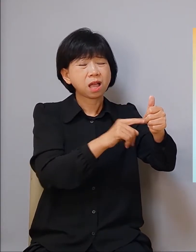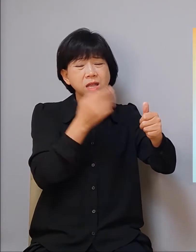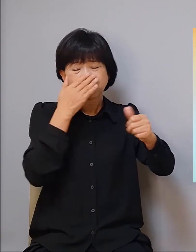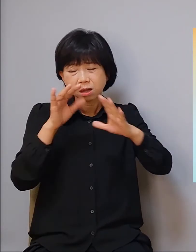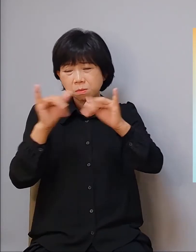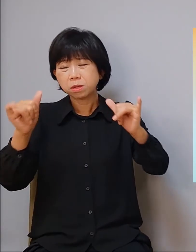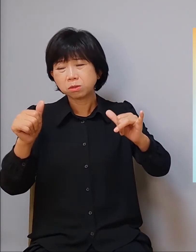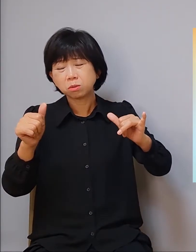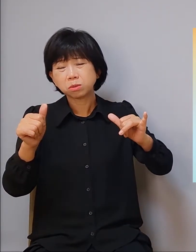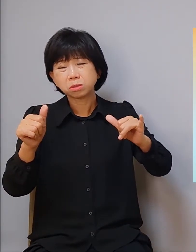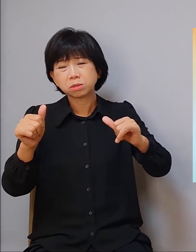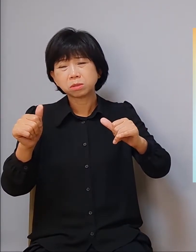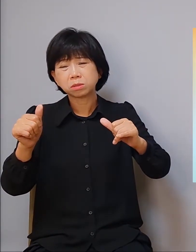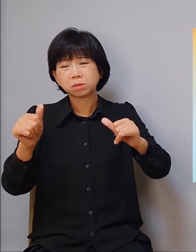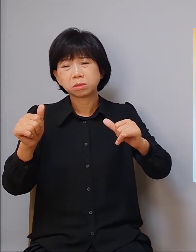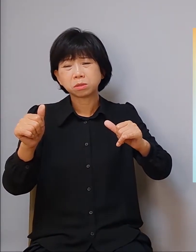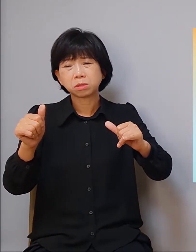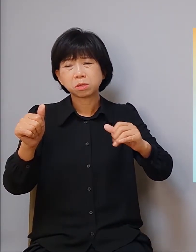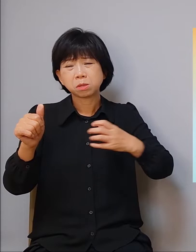아니하시나이다. 아멘.